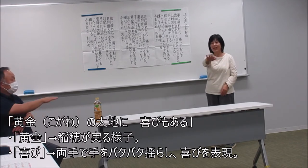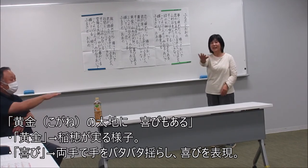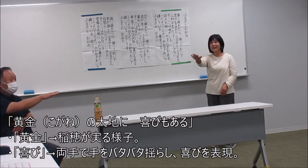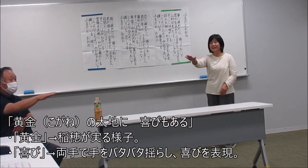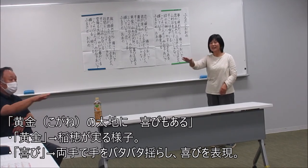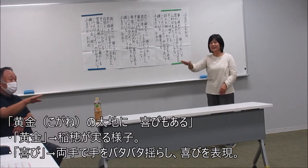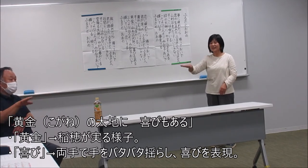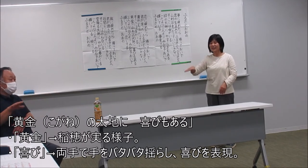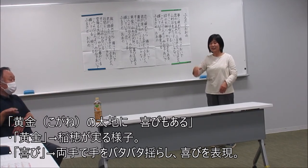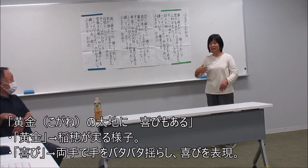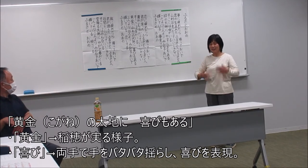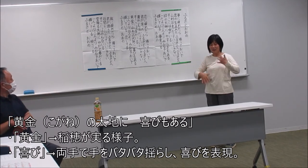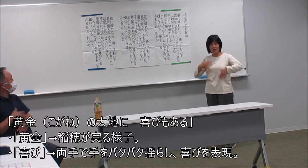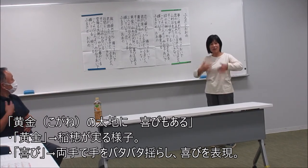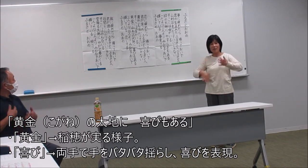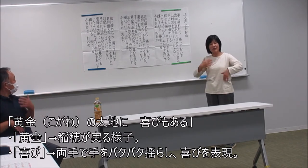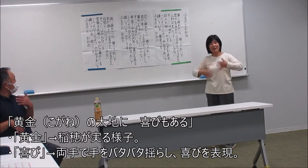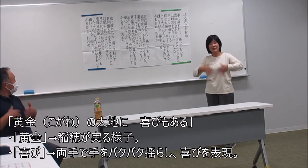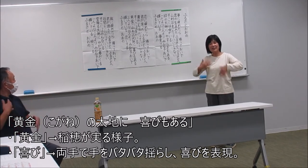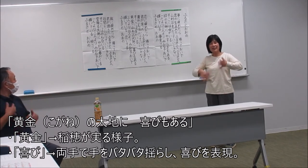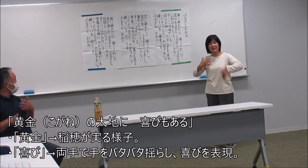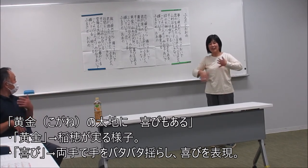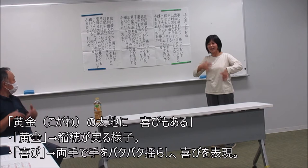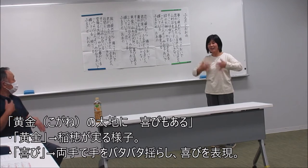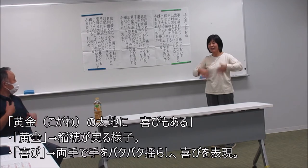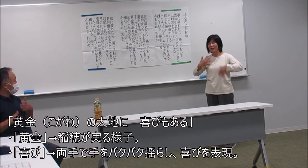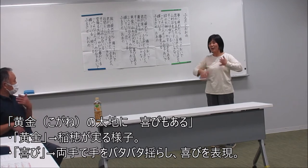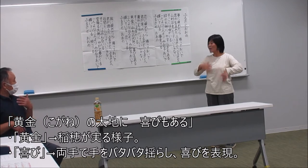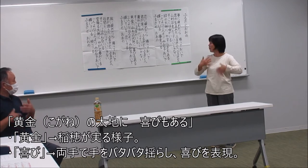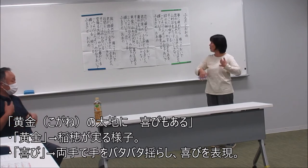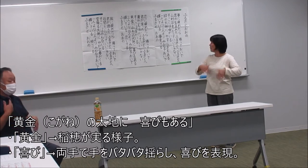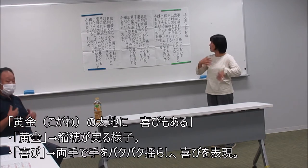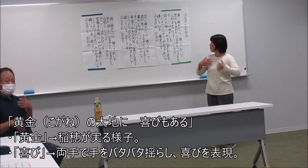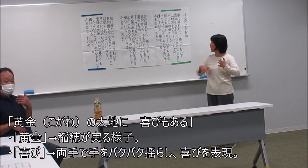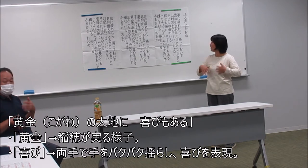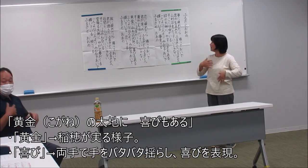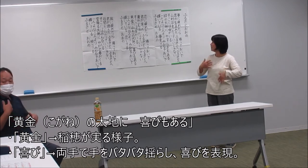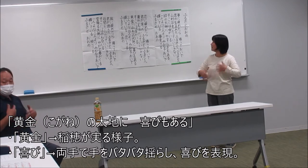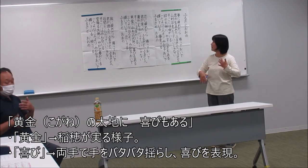小金の 大地に興味もある